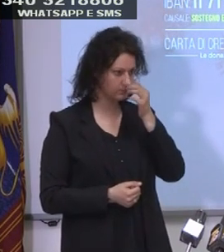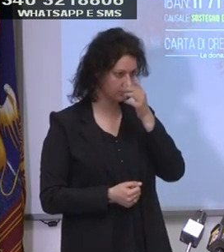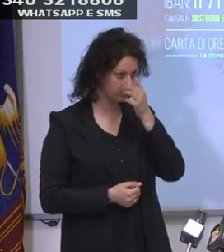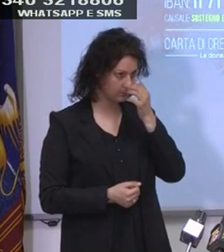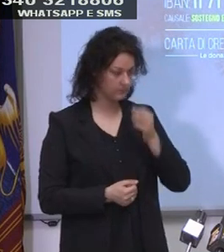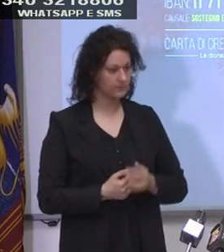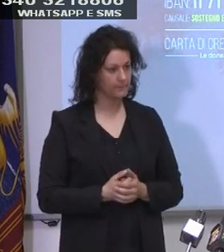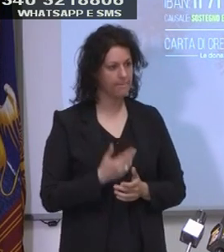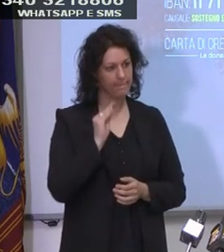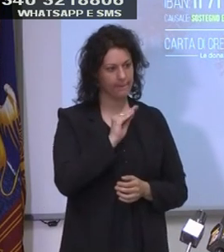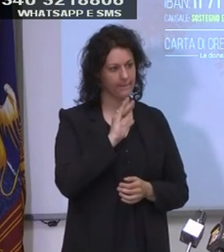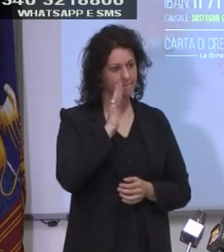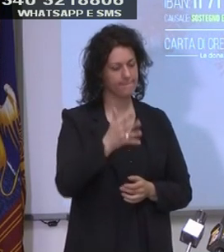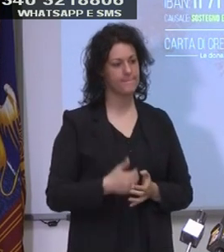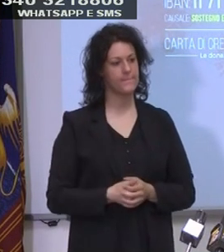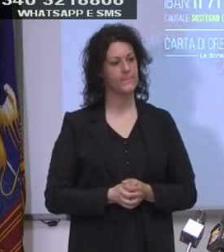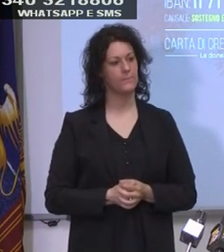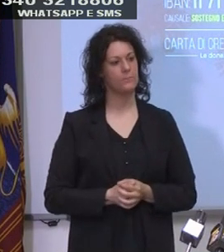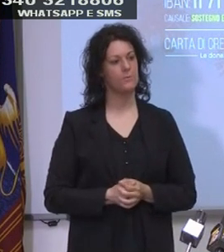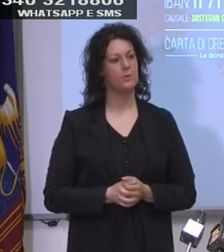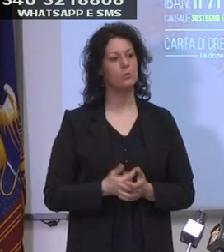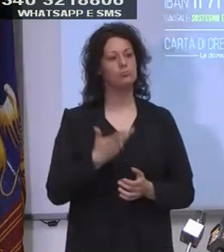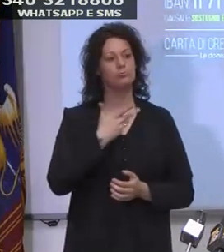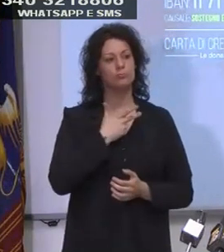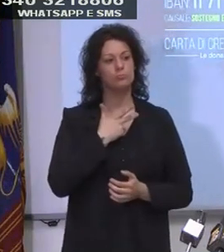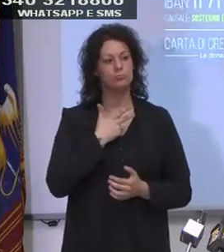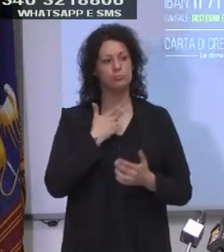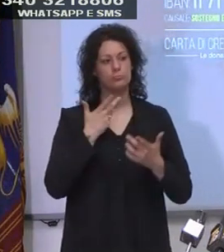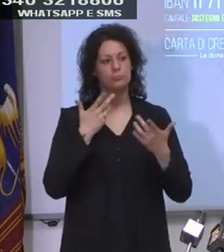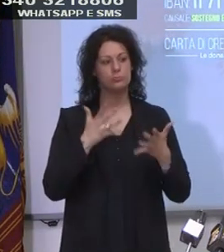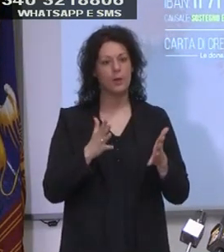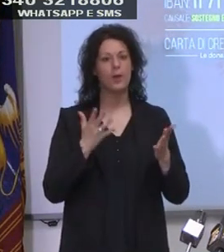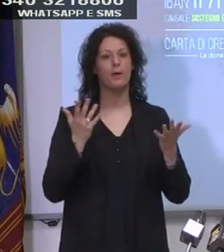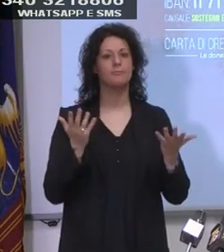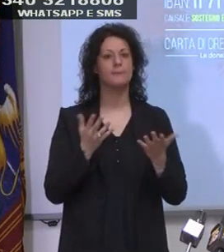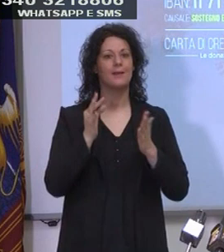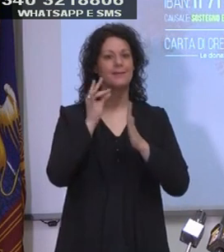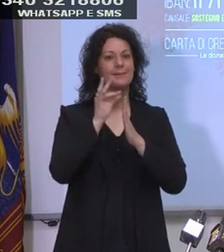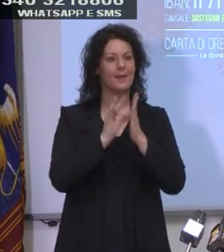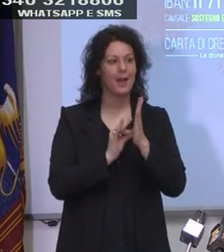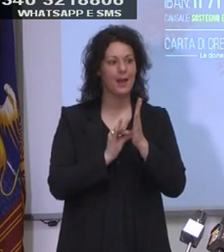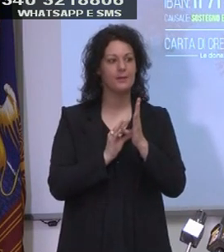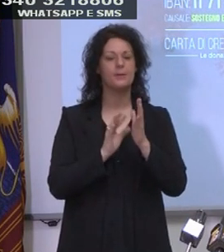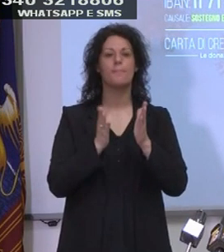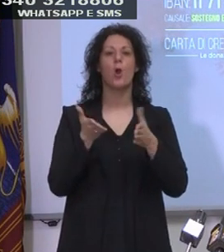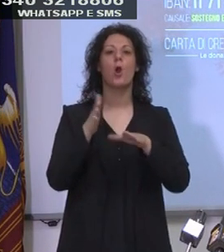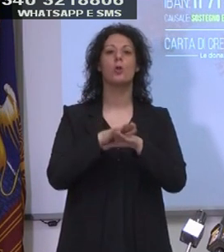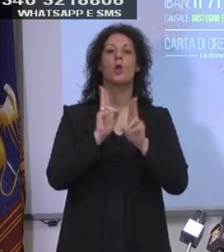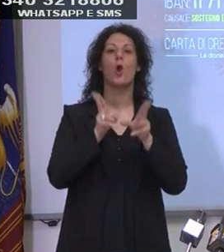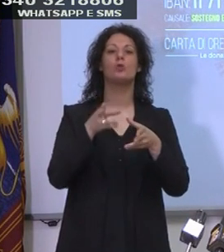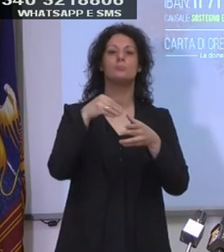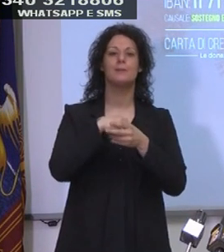veloce, avete già qualche dato non sui morti, quelli ahimè negli ospedali, ma sui